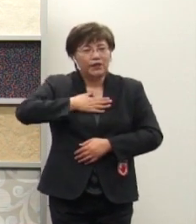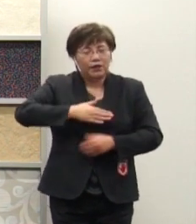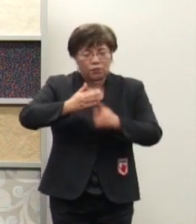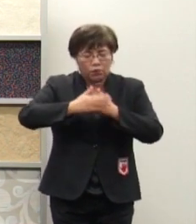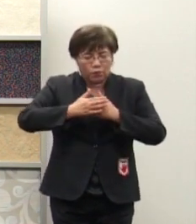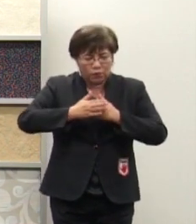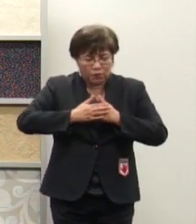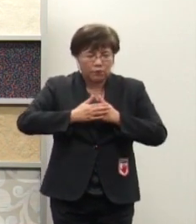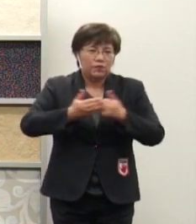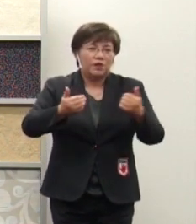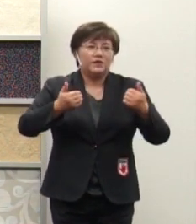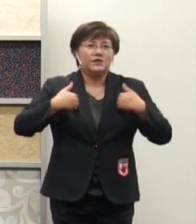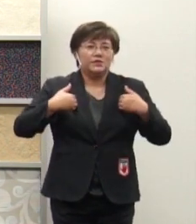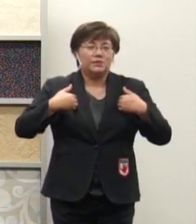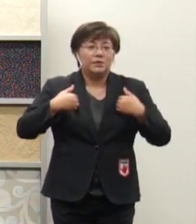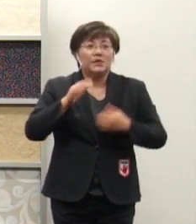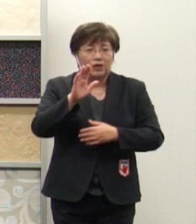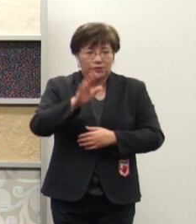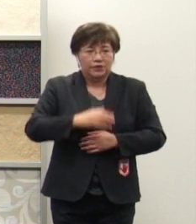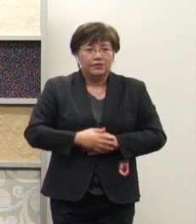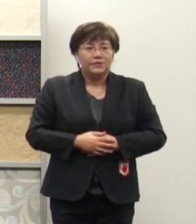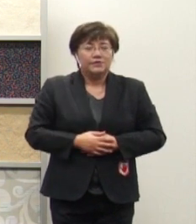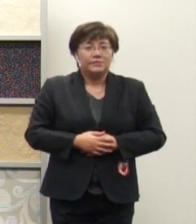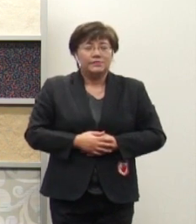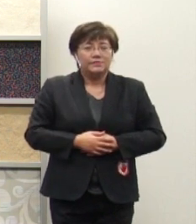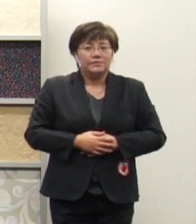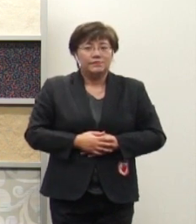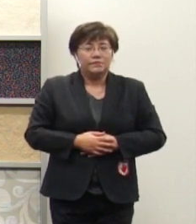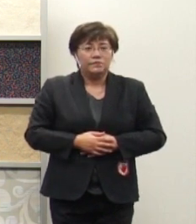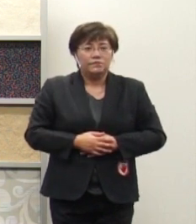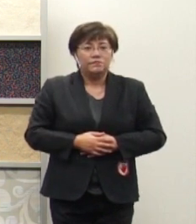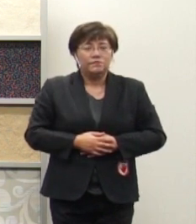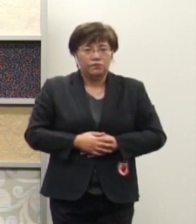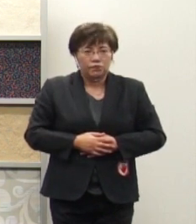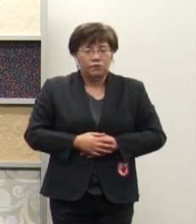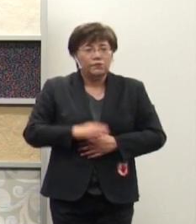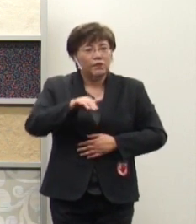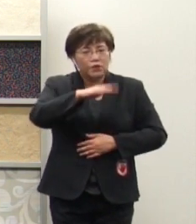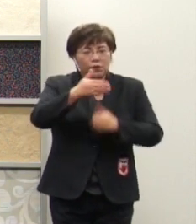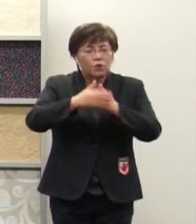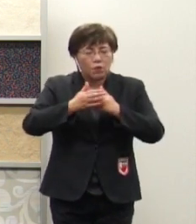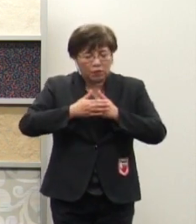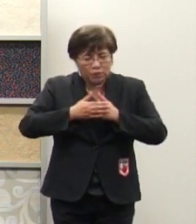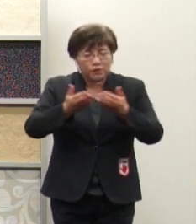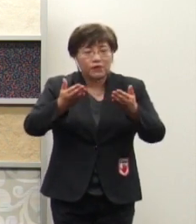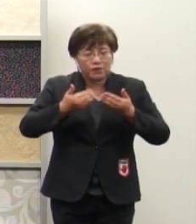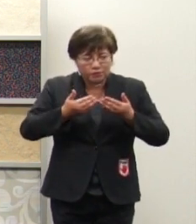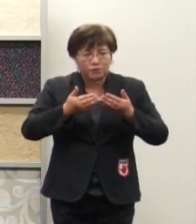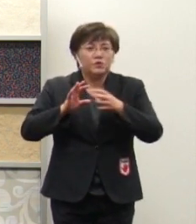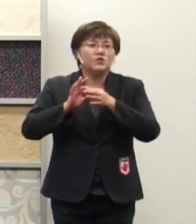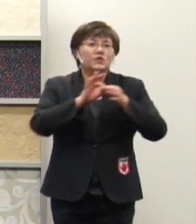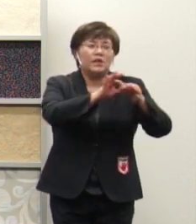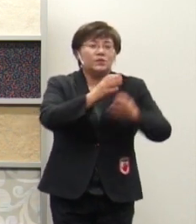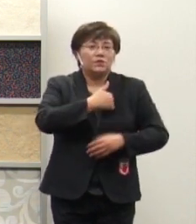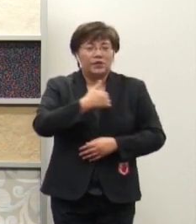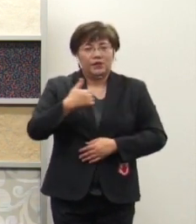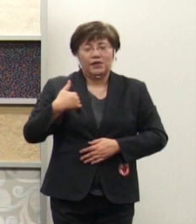めて成り立つものでありますし初めて継続できるものであると考えております。